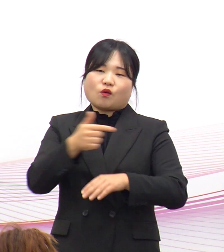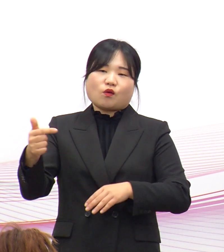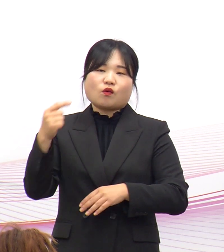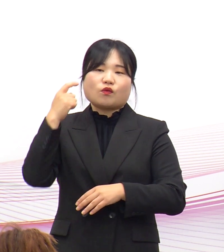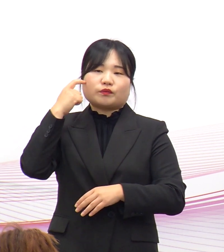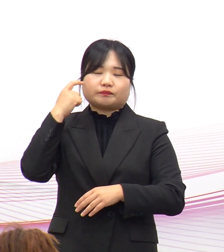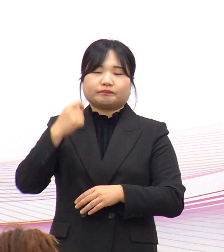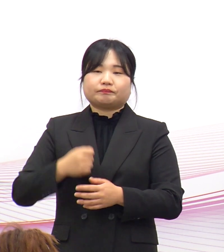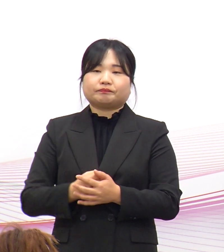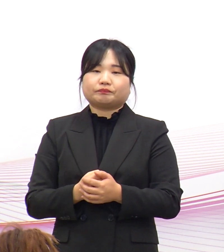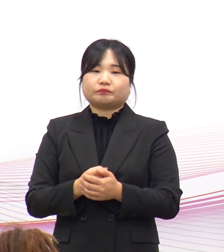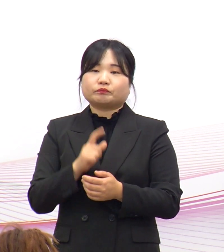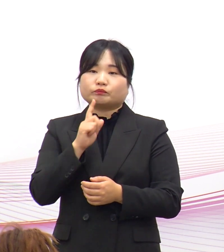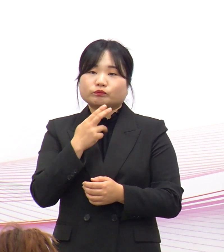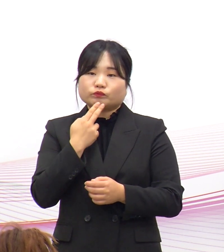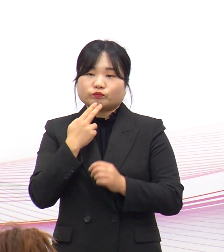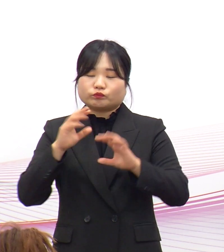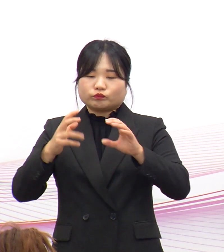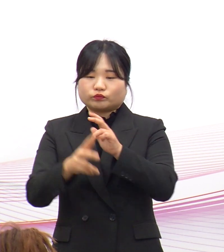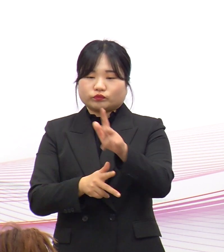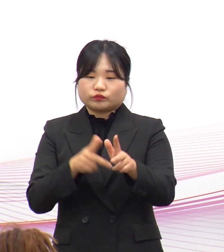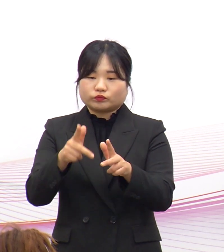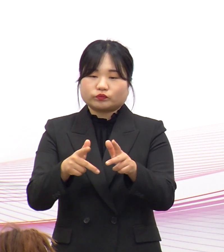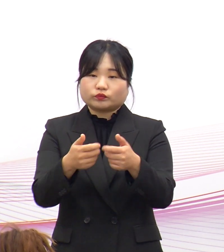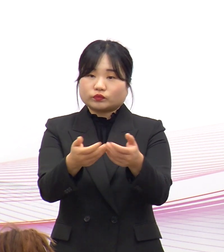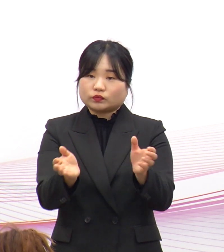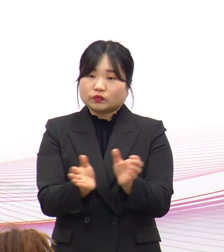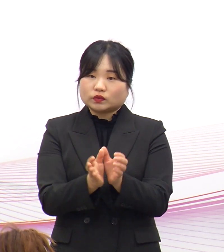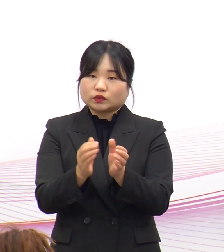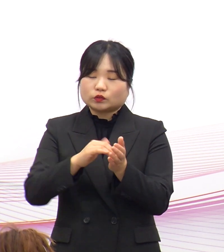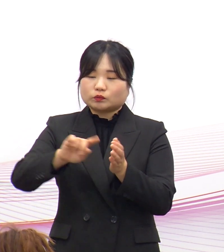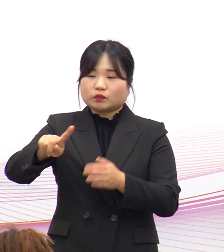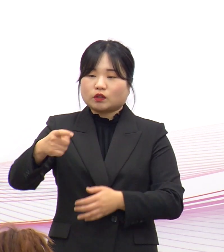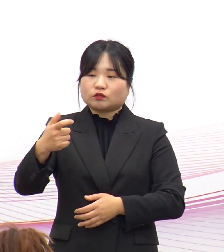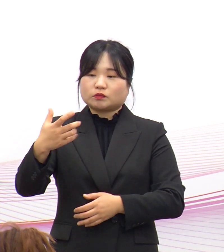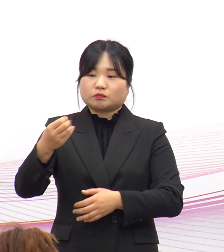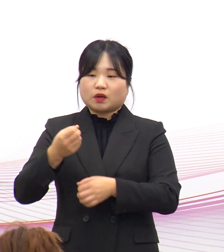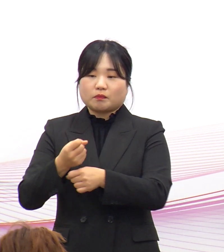생각합니다. 물론 국가산업단지 160만 평도 마찬가지입니다.